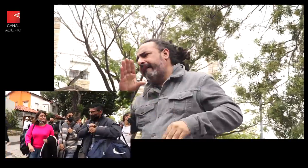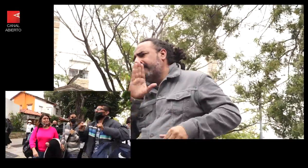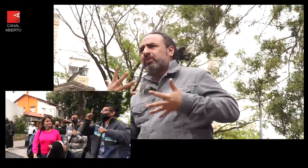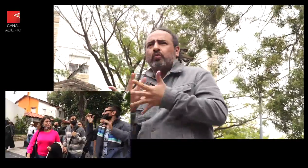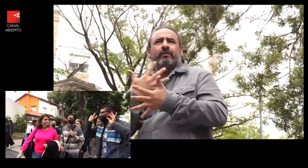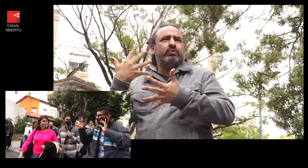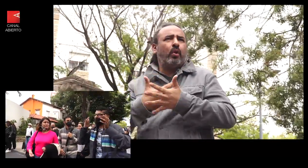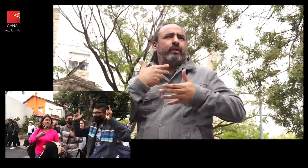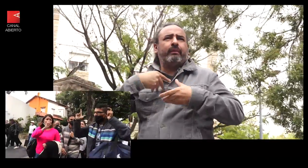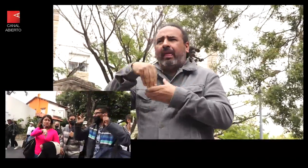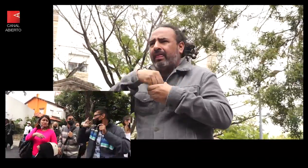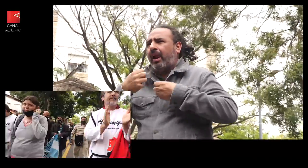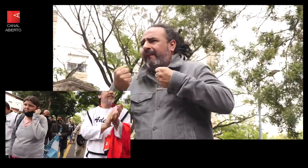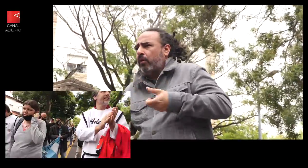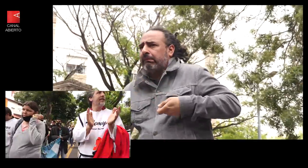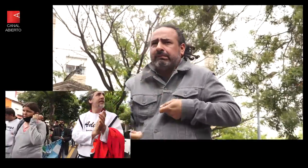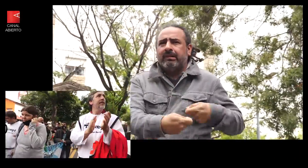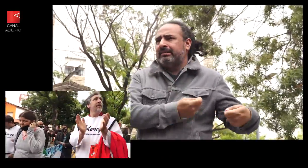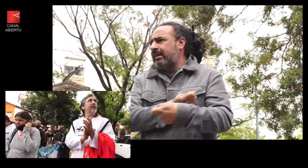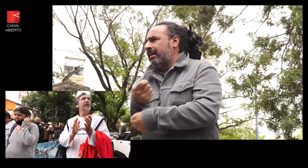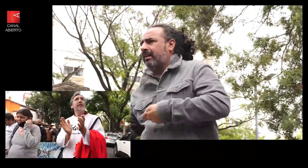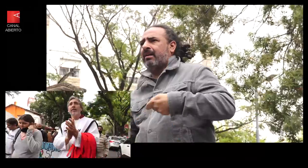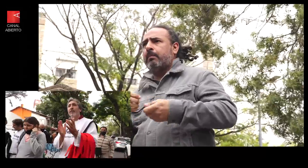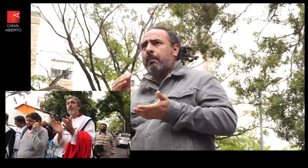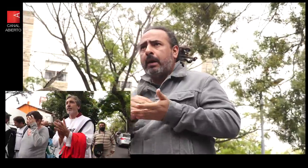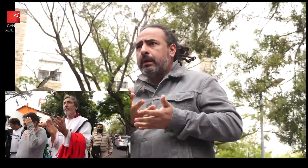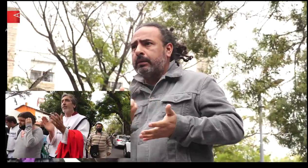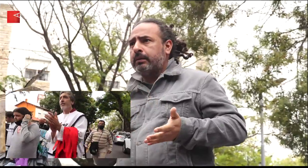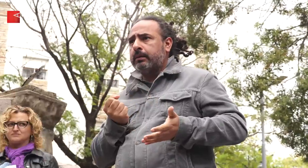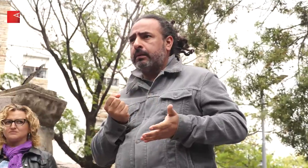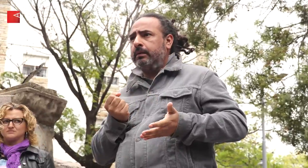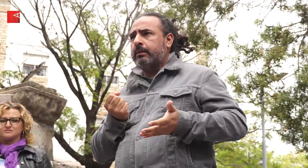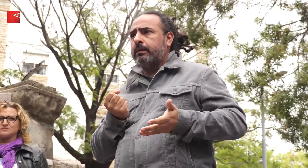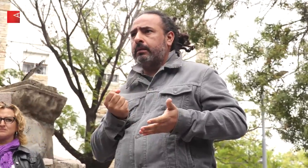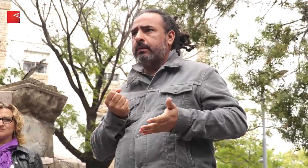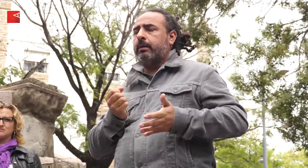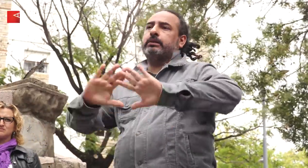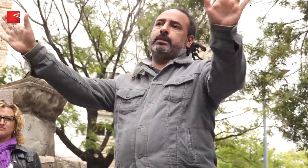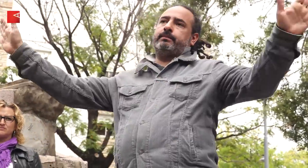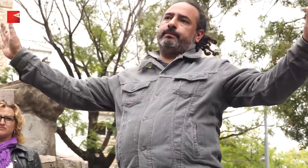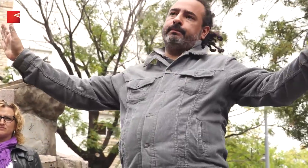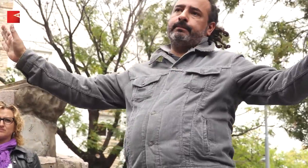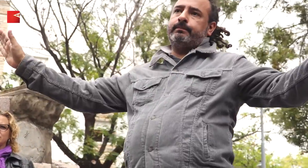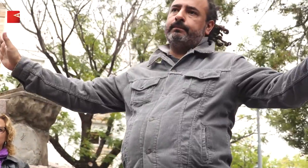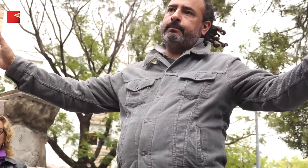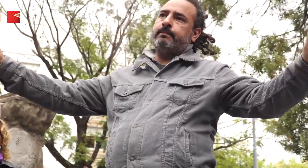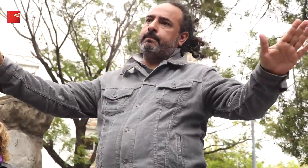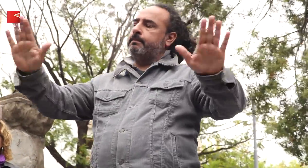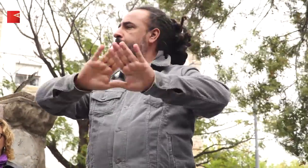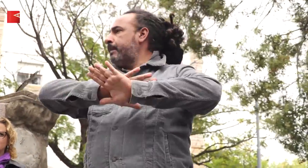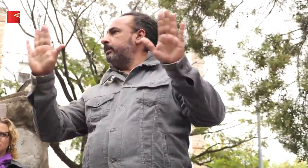años. No nos aprueban la ley de lengua de señas. Son sufrimientos acumulados, años y años. Y ahora nos quieren sacar el